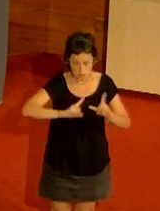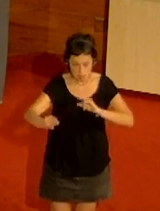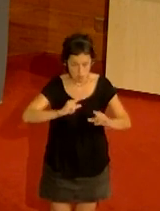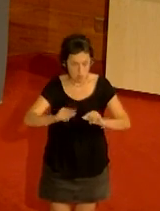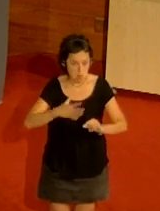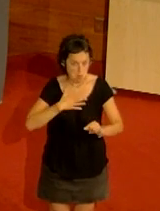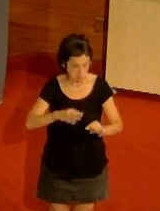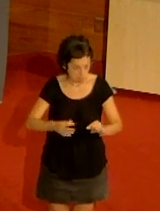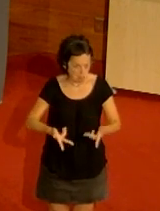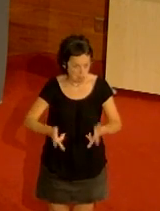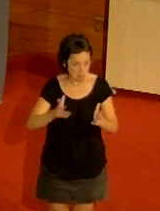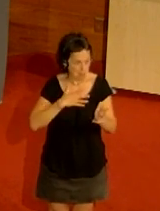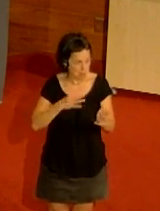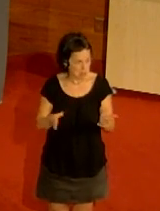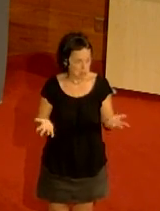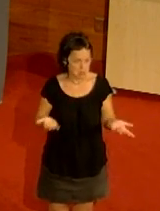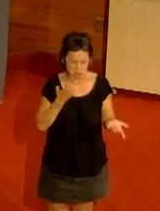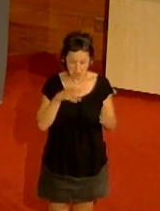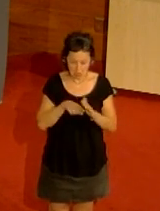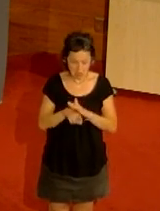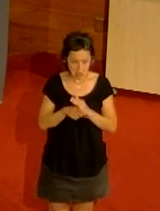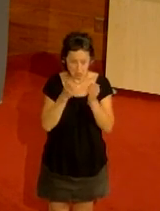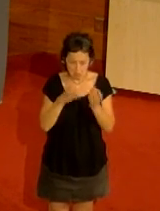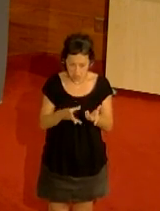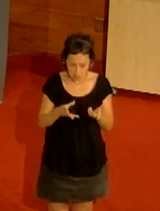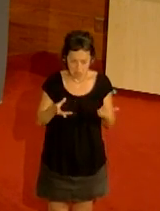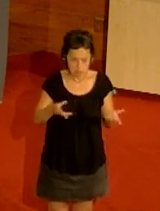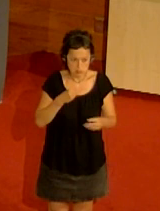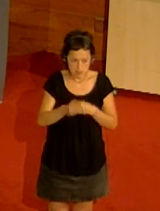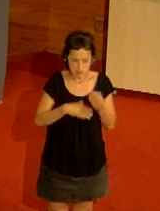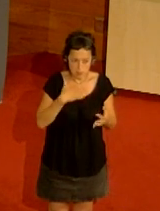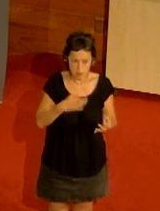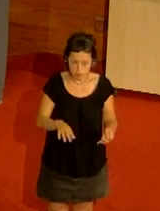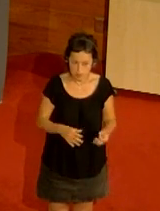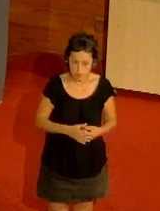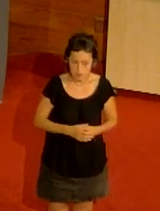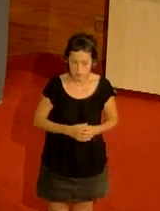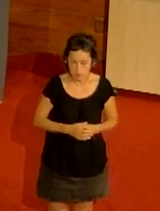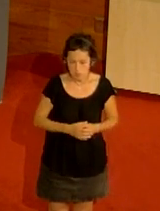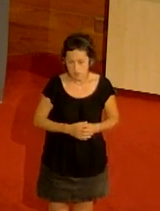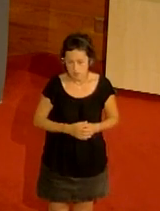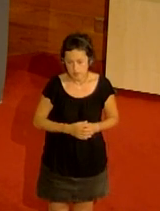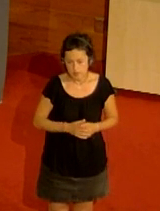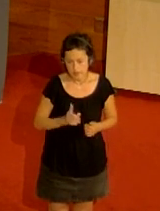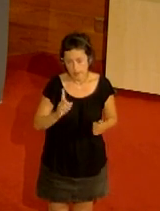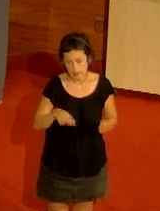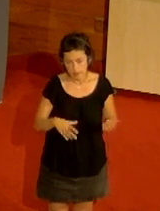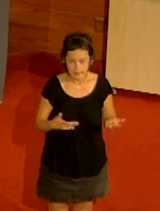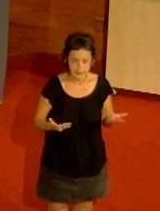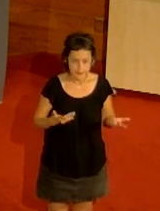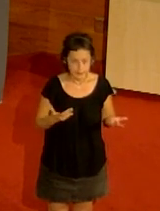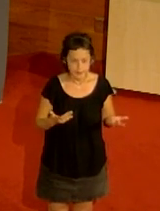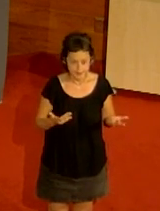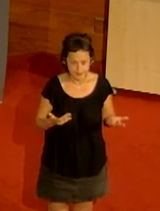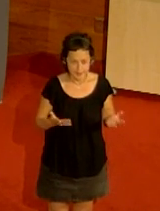no colapsa a nadie si se gestiona, y luego también, pues... un poco el cinismo de decir, bueno, ¿por qué este